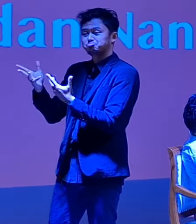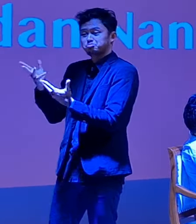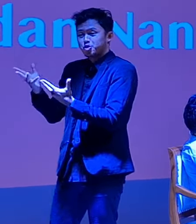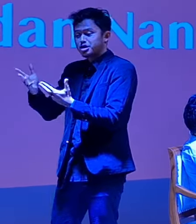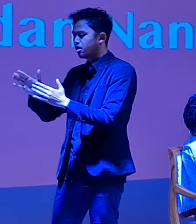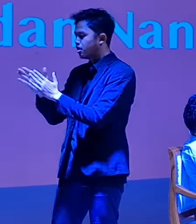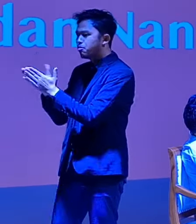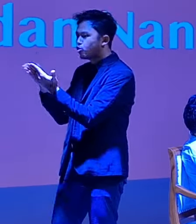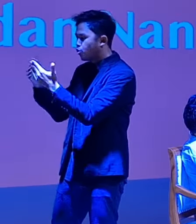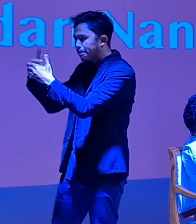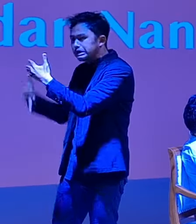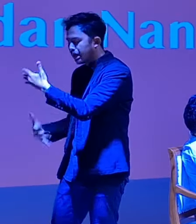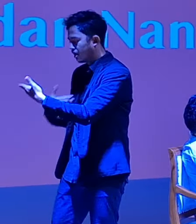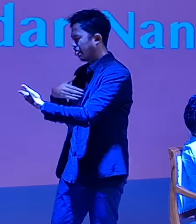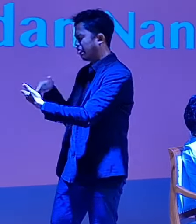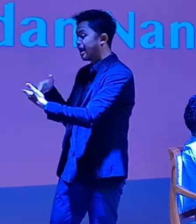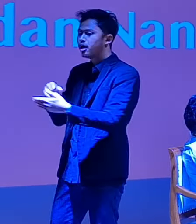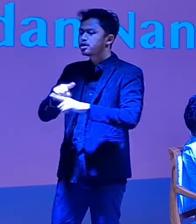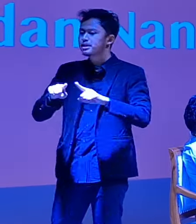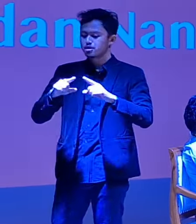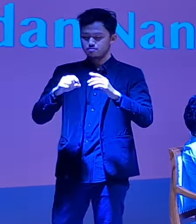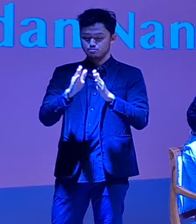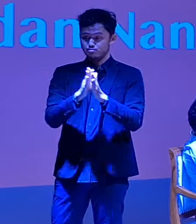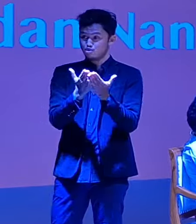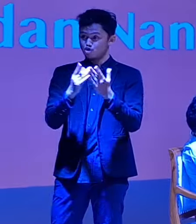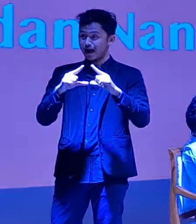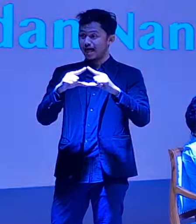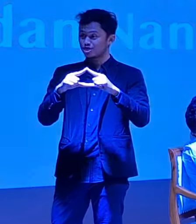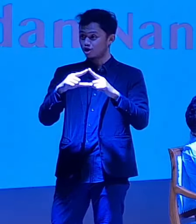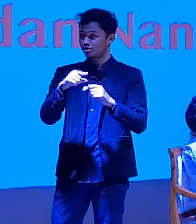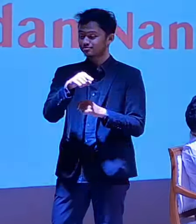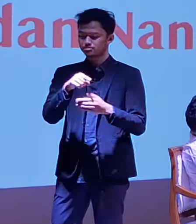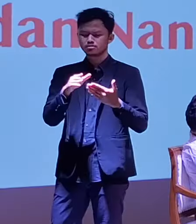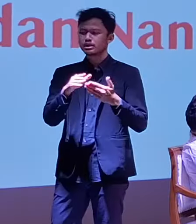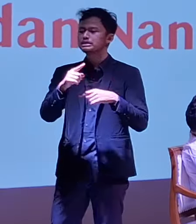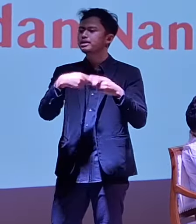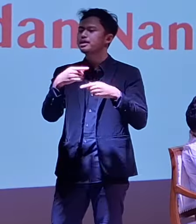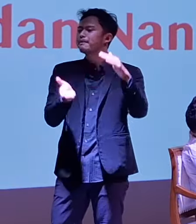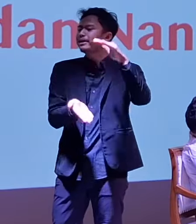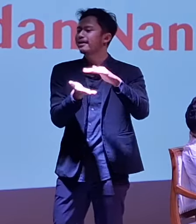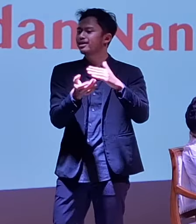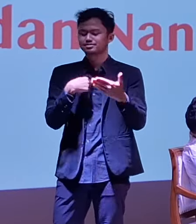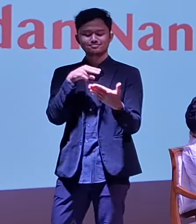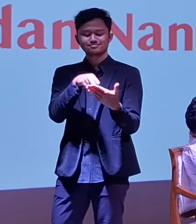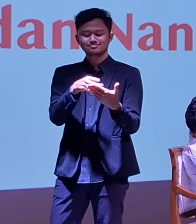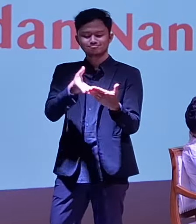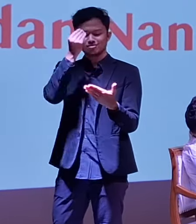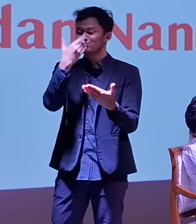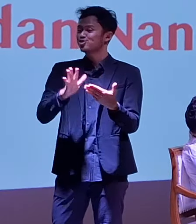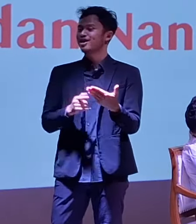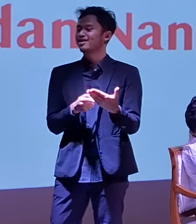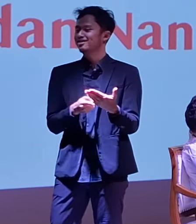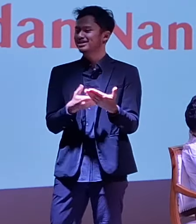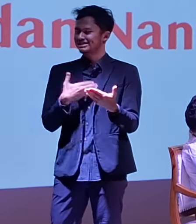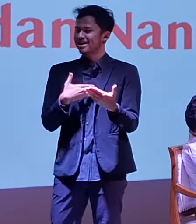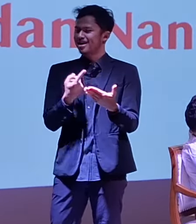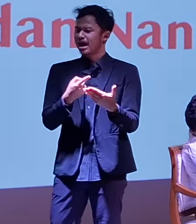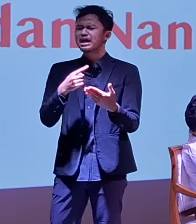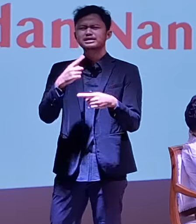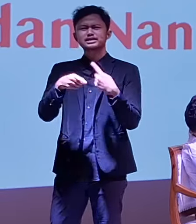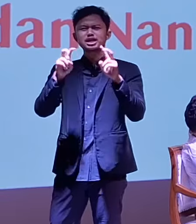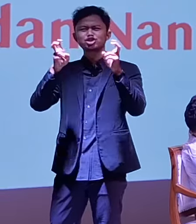Dan Anton Chekhov itu dibacanya pendek karena cerpen kan, dan kumpulan-kumpulan ceritanya. Termasuk salah satu cerita yang saya sampai berkesan